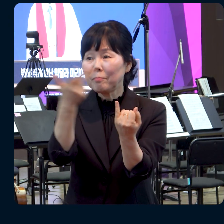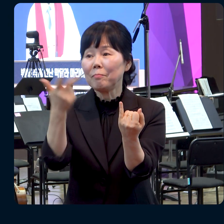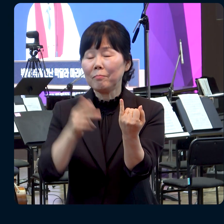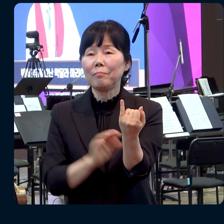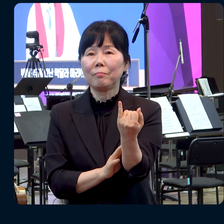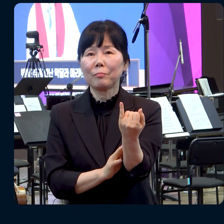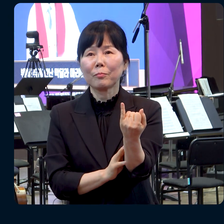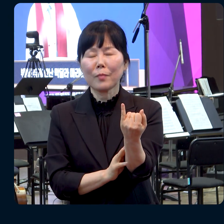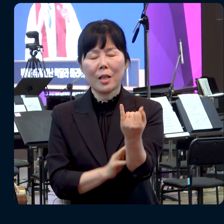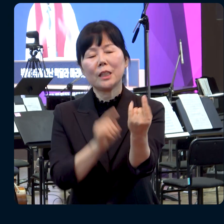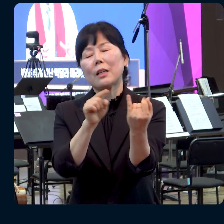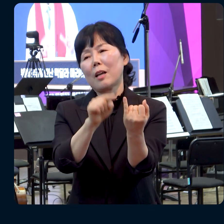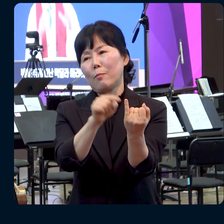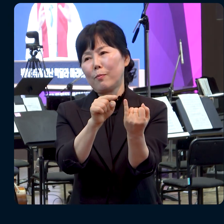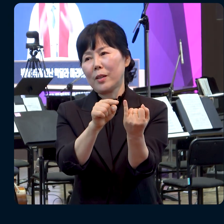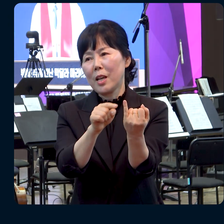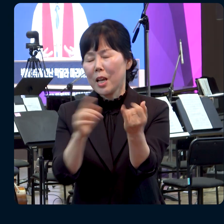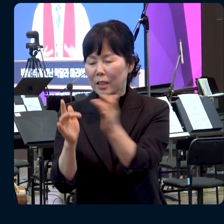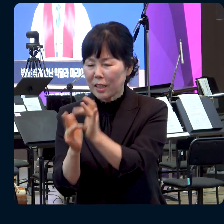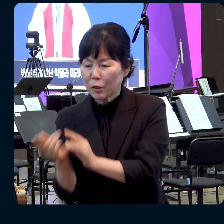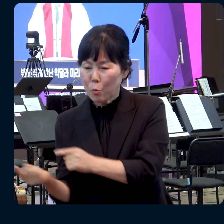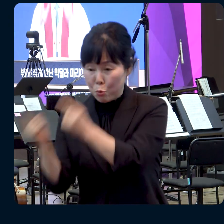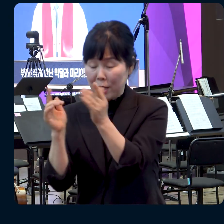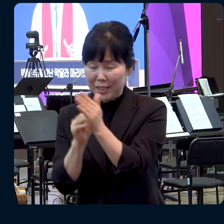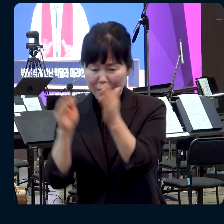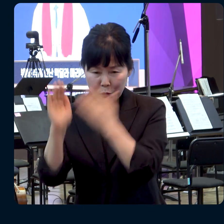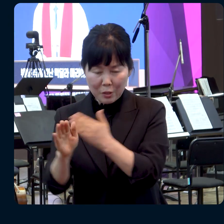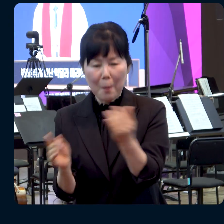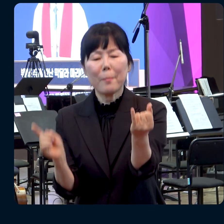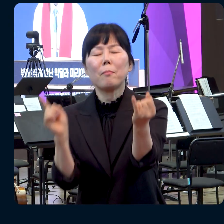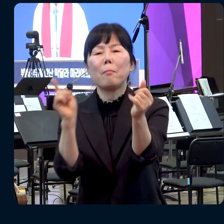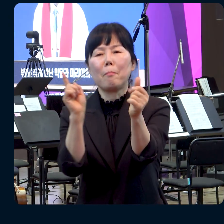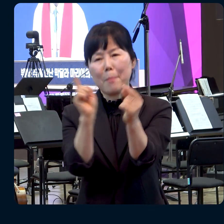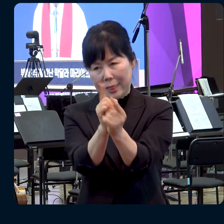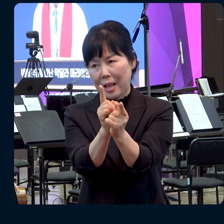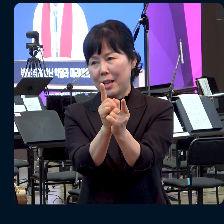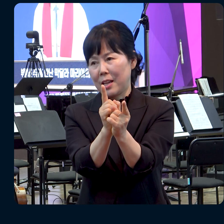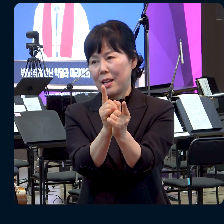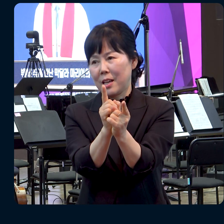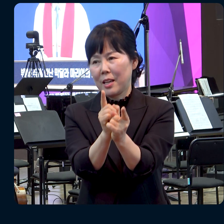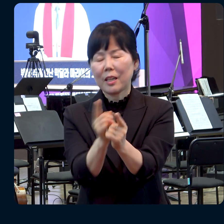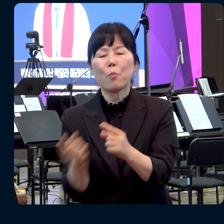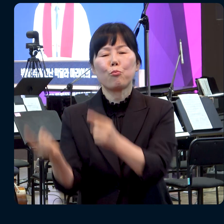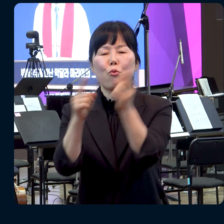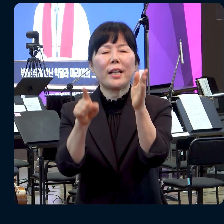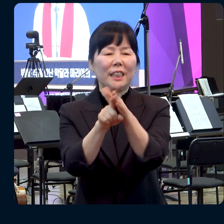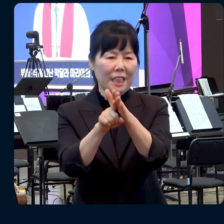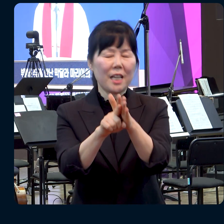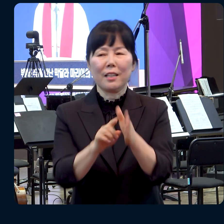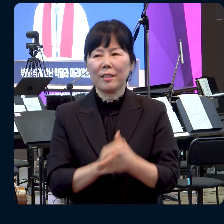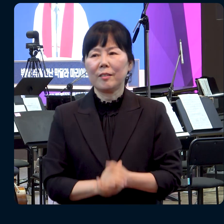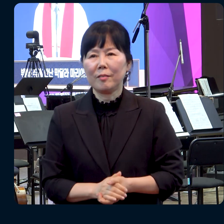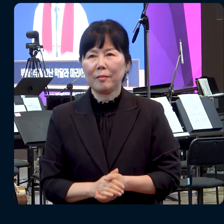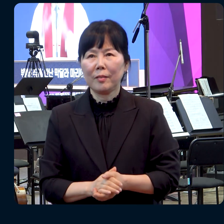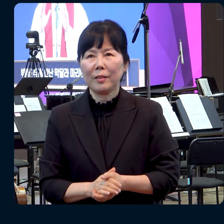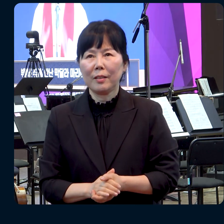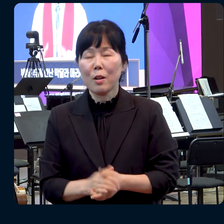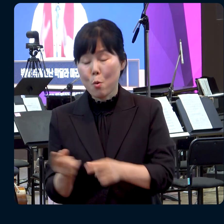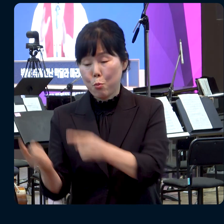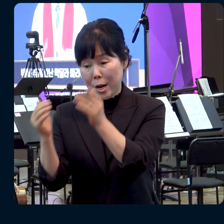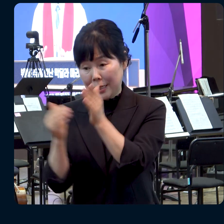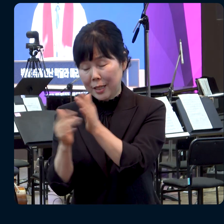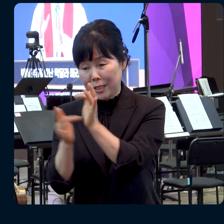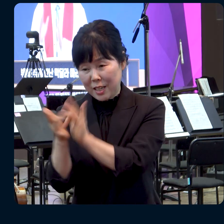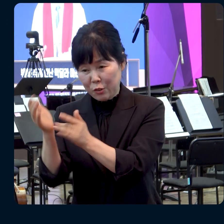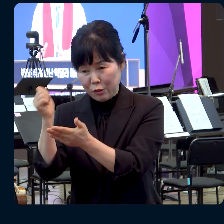주님을 만난 막달라 마리아의 그 신앙이 바로 부활신앙이다. 부활하신 주님을 만난